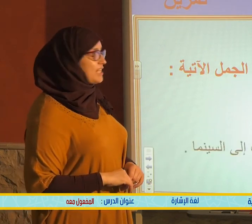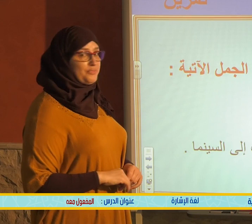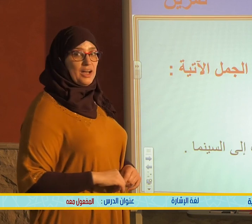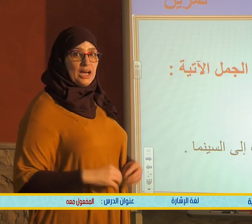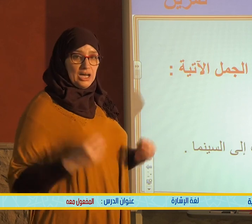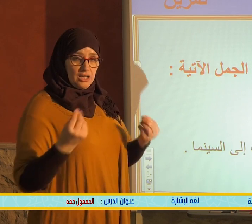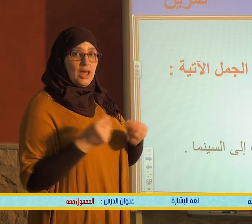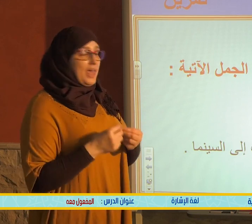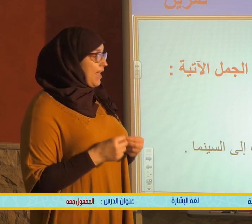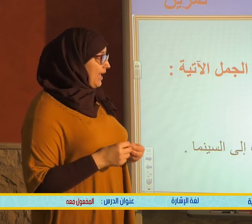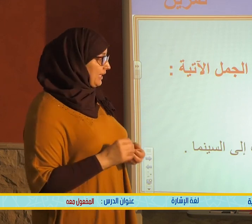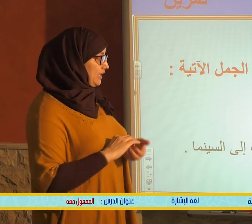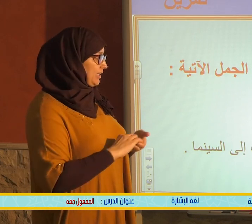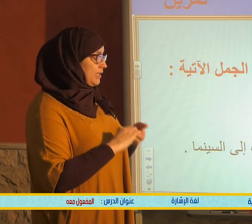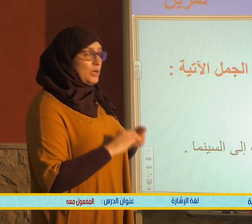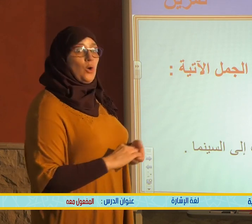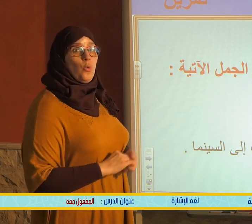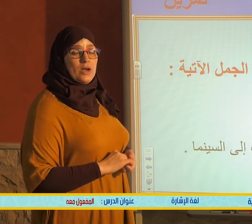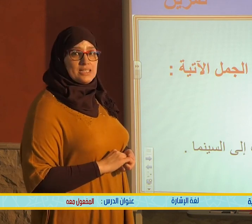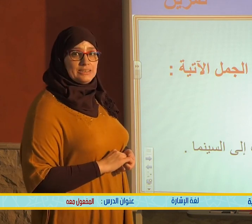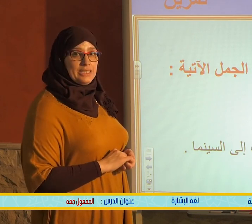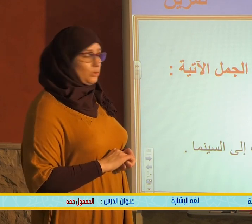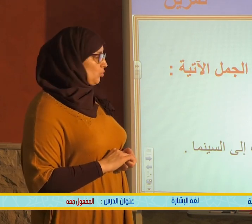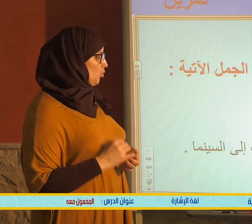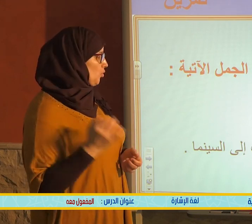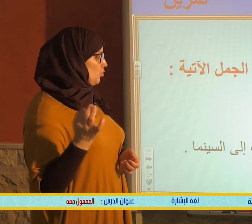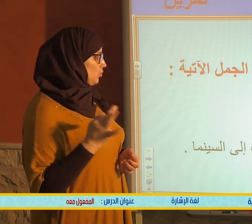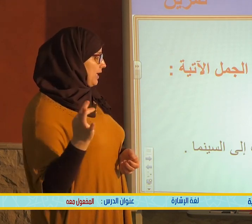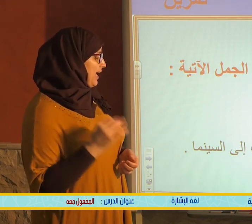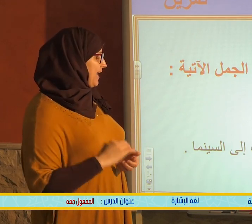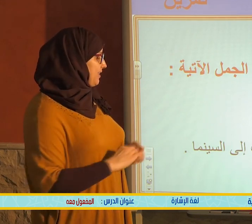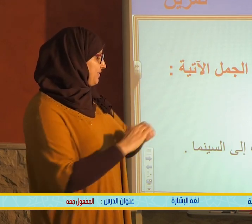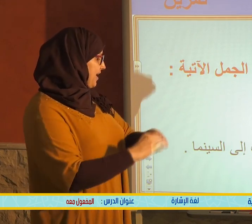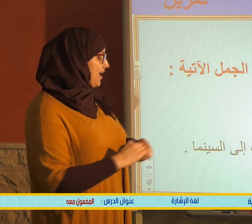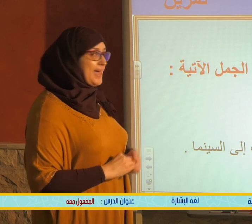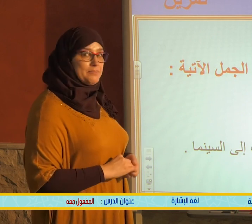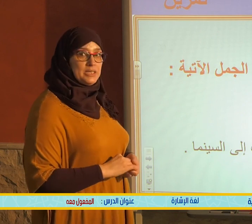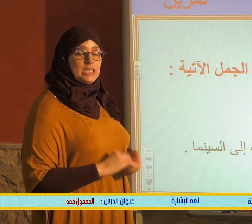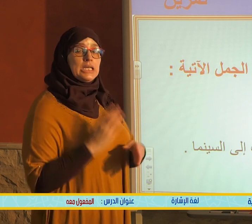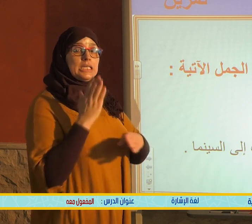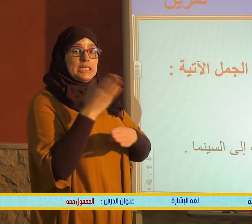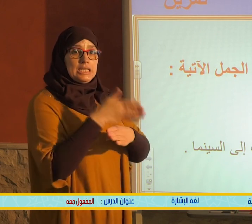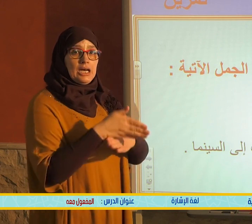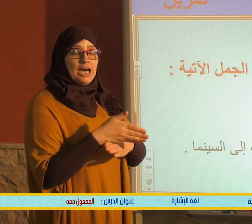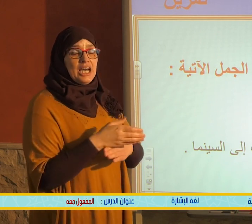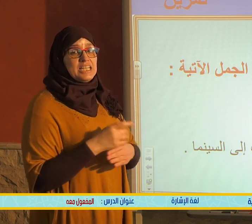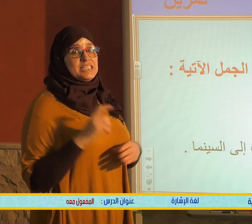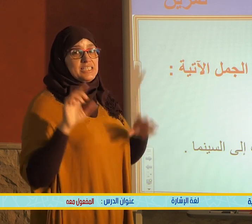اتفق أخي وصديقه على الذهاب إلى